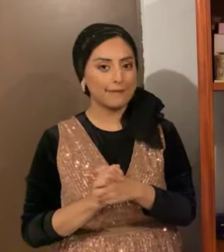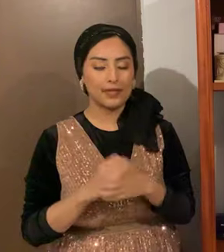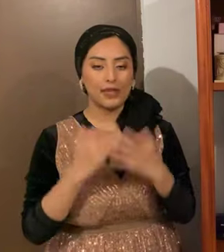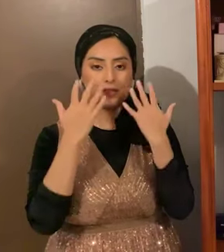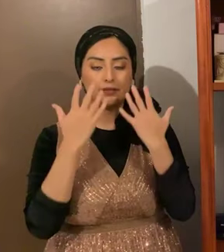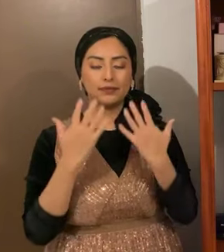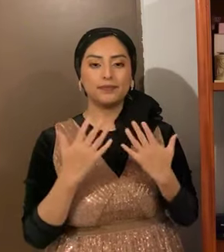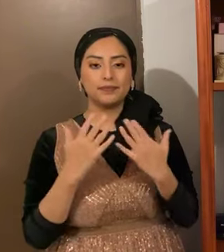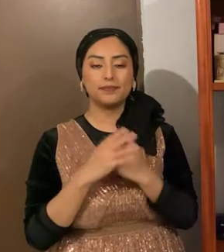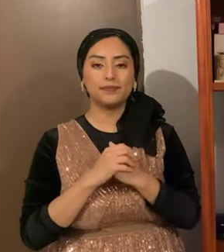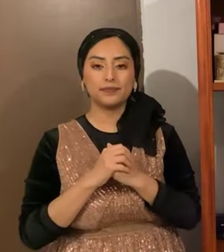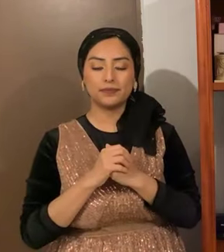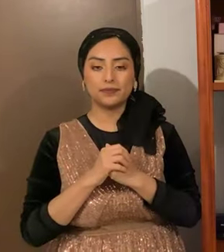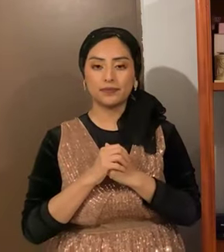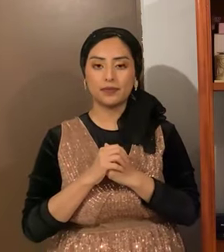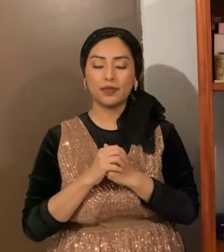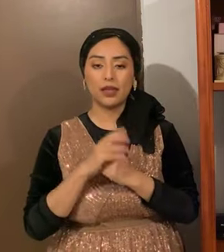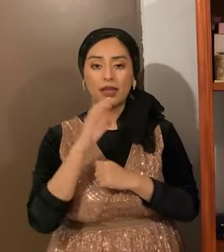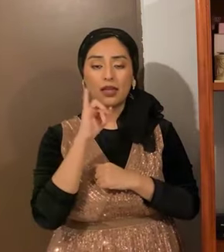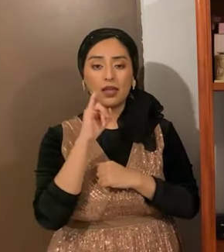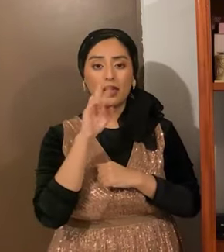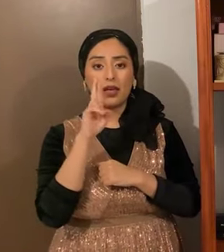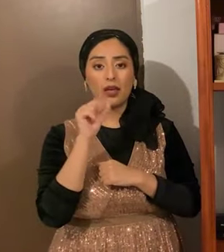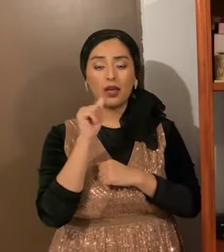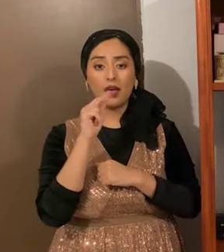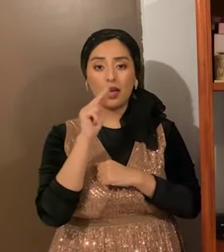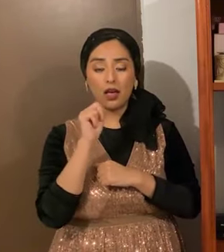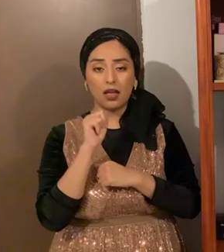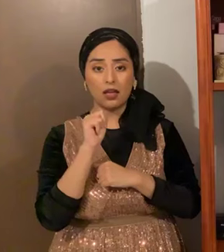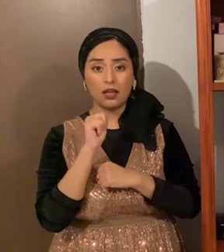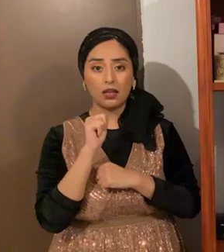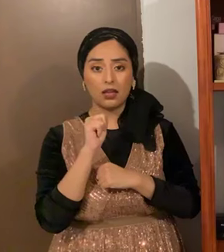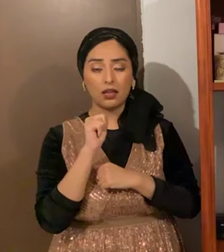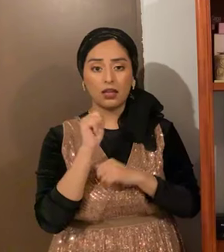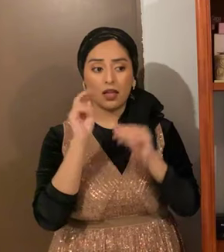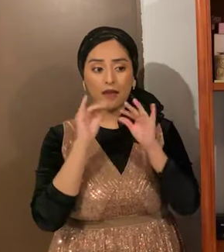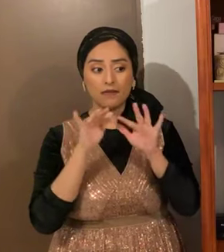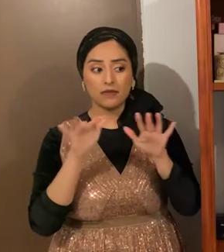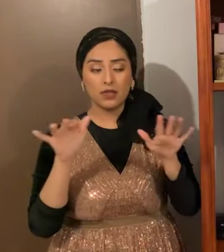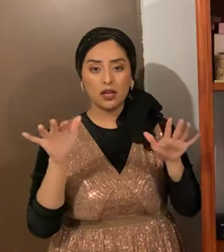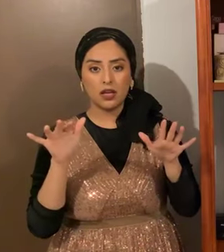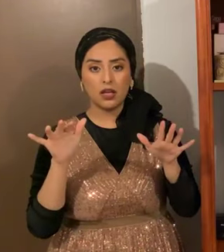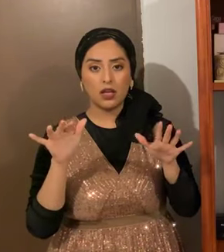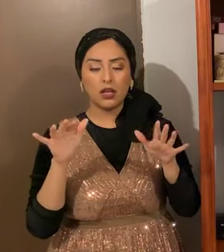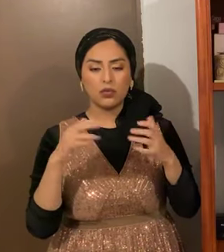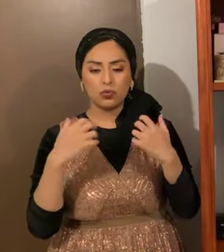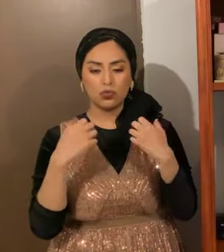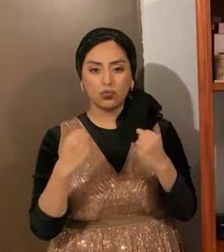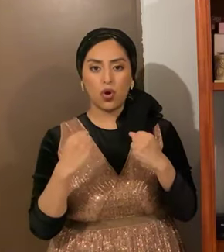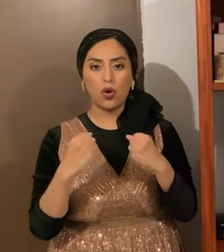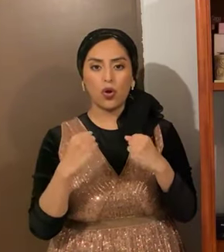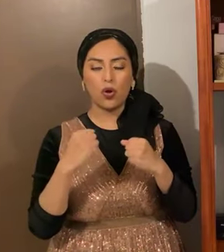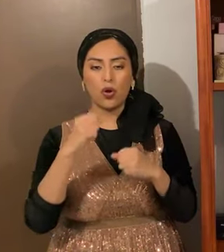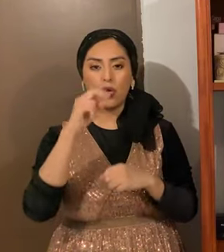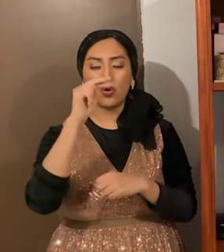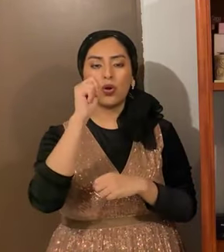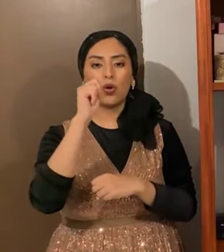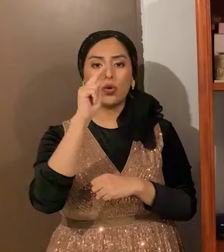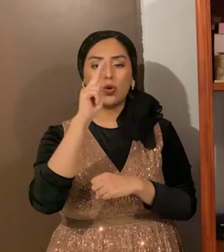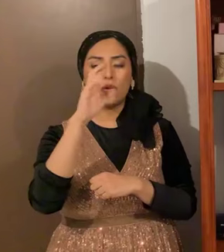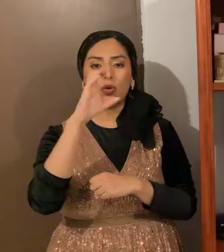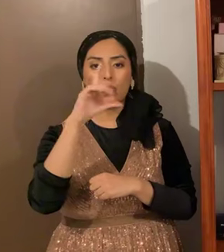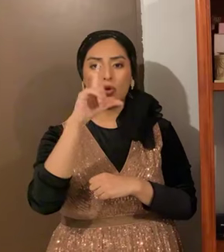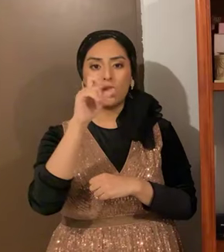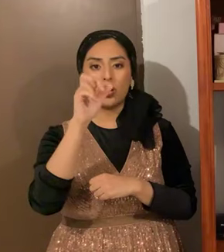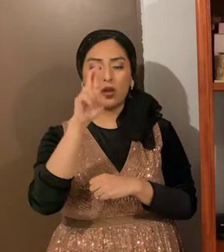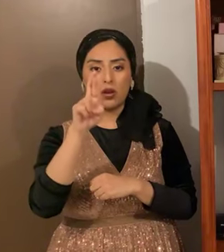Terrible, ¿verdad? Irán expande y fortifica sus instalaciones nucleares en medio de las tensiones